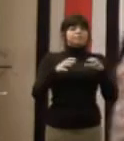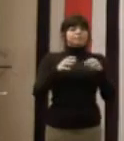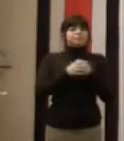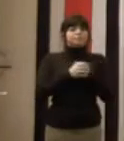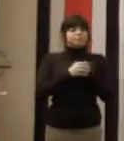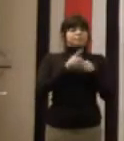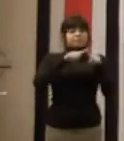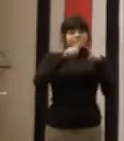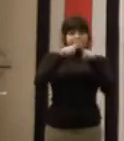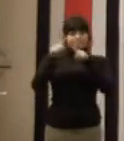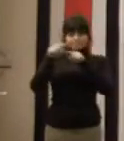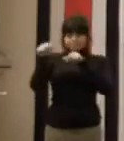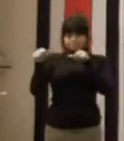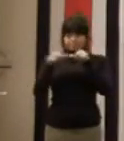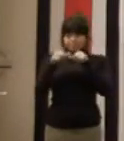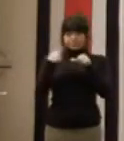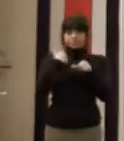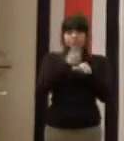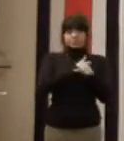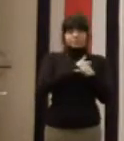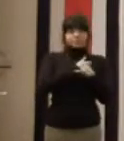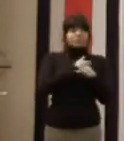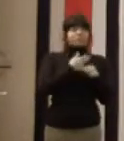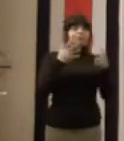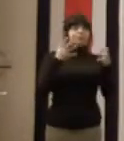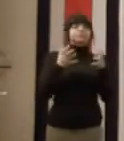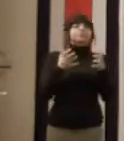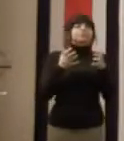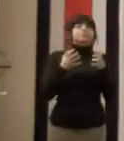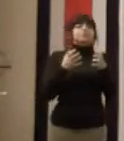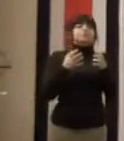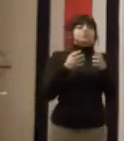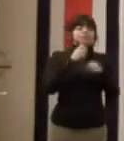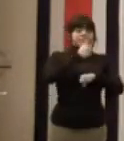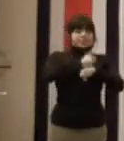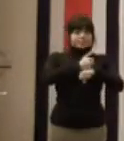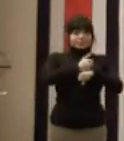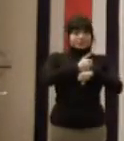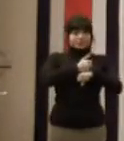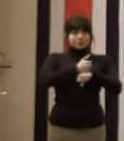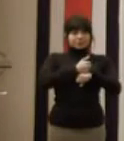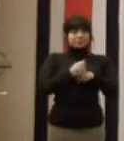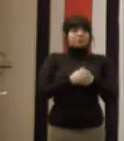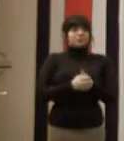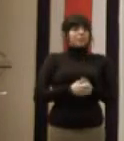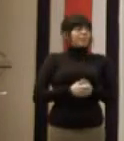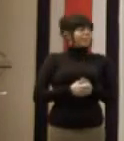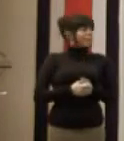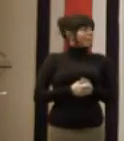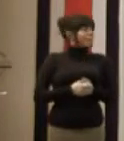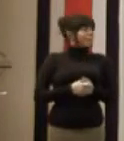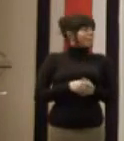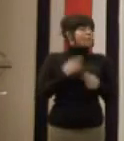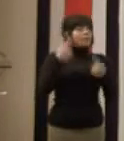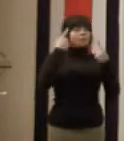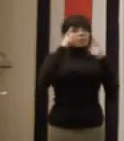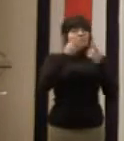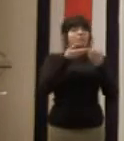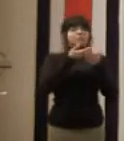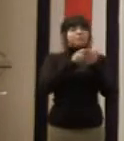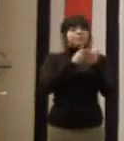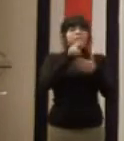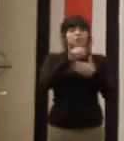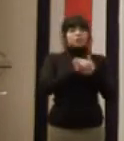ámbitos en los cuales nosotros queremos establecer y llegar a formular